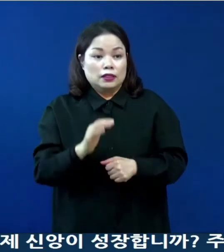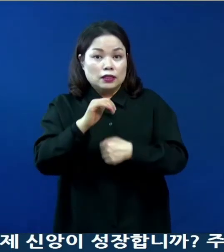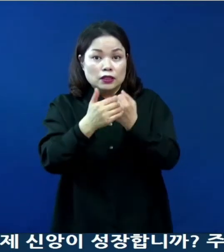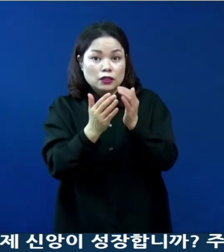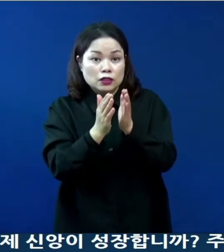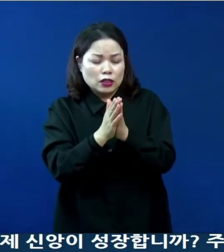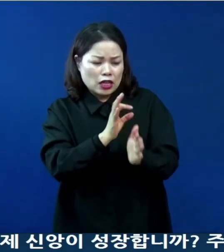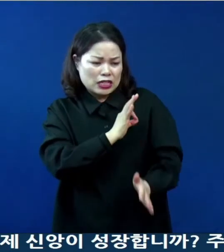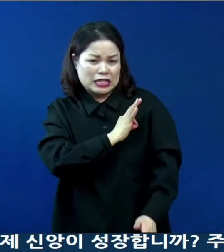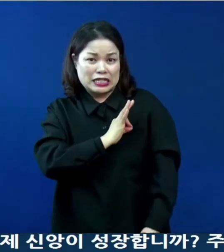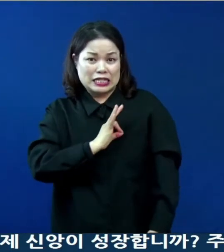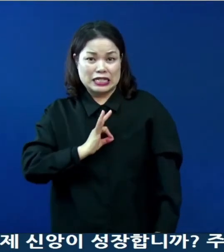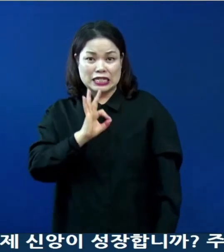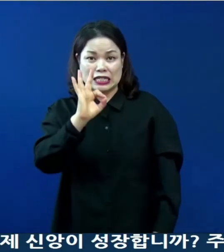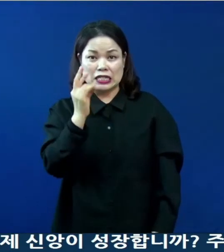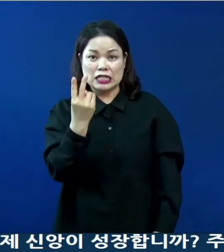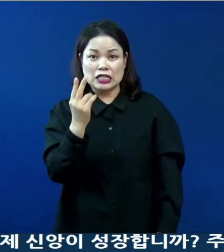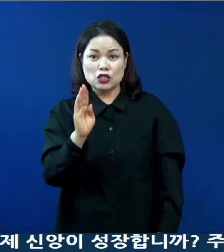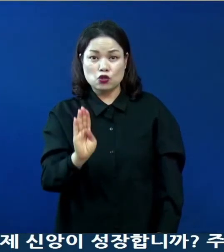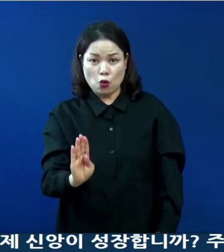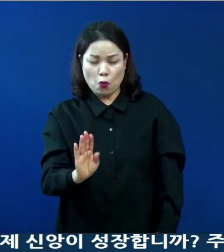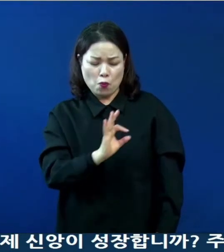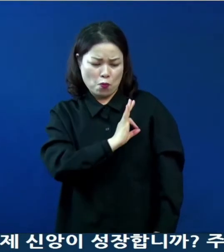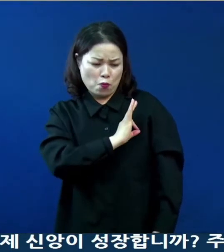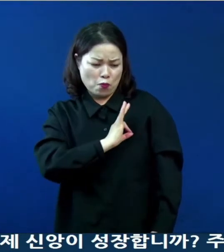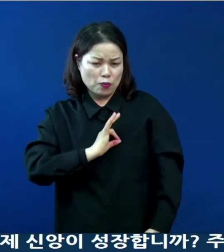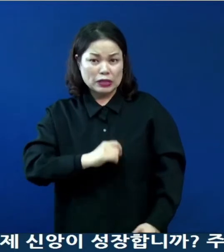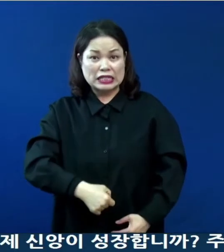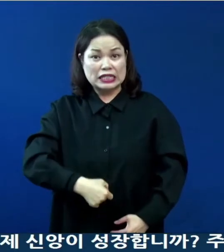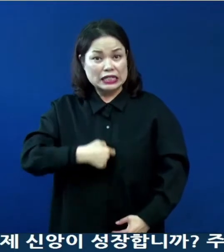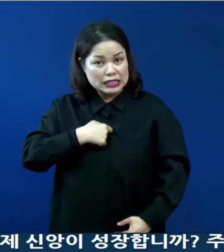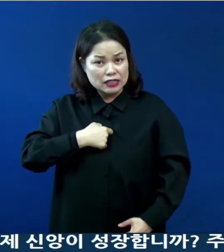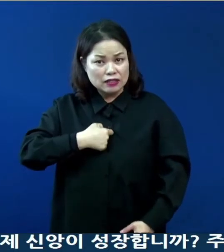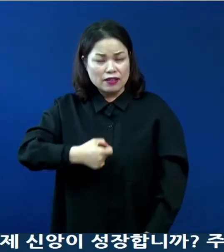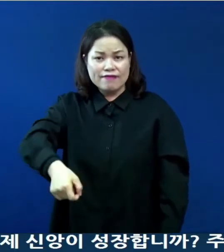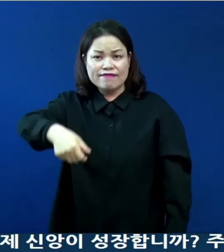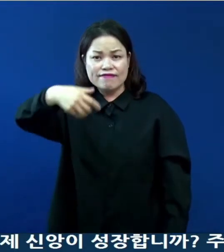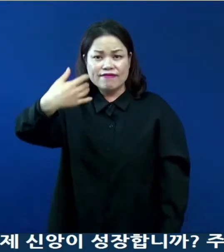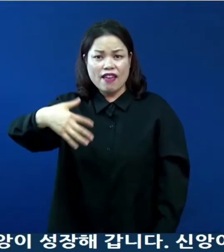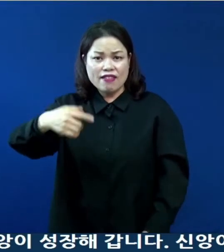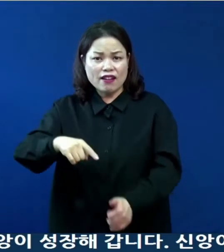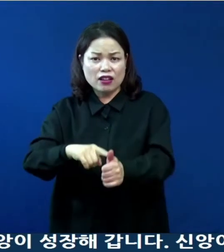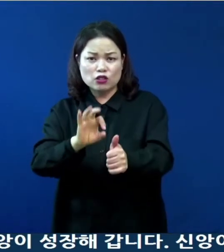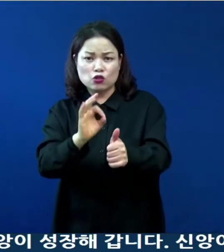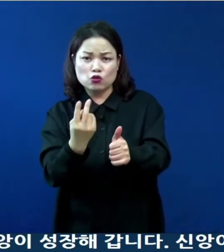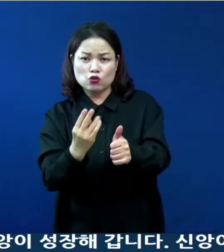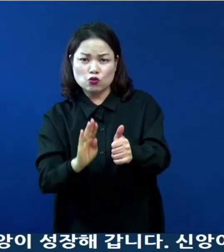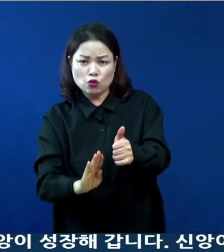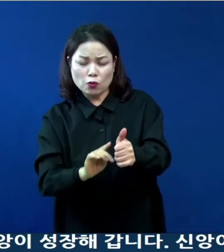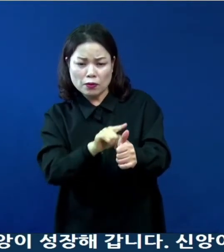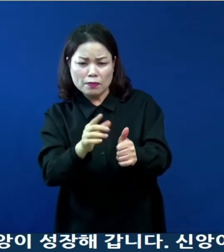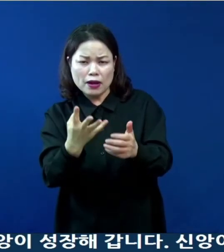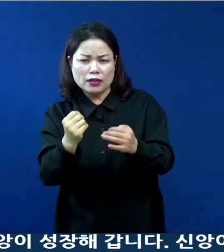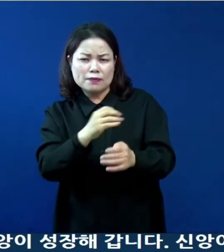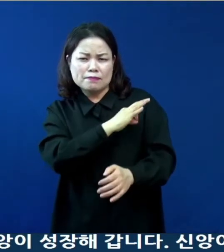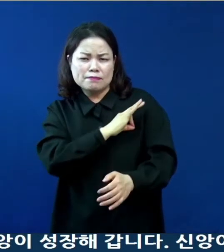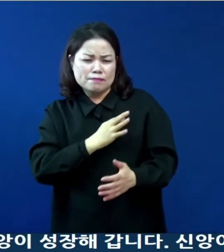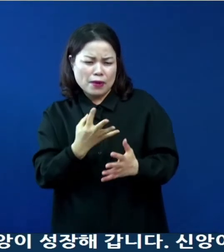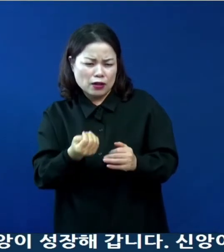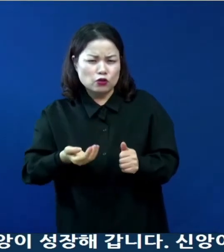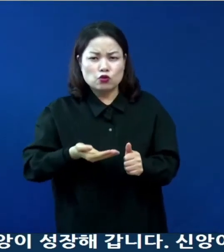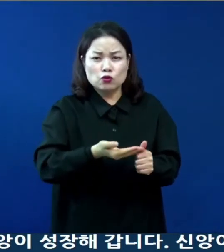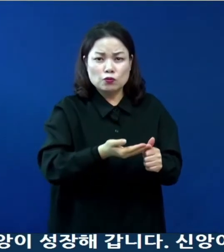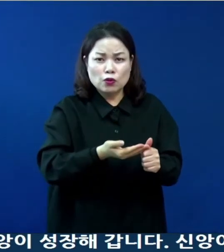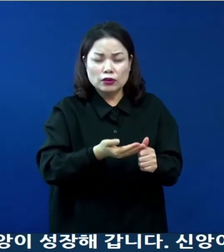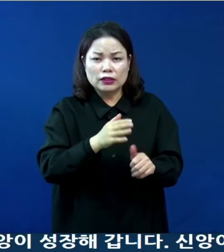성경의 욥은 의인이라고 소개가 되어 있습니다. 그가 대단했던 것은 하나님께서 그에게 많은 축복을 주셨는데